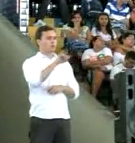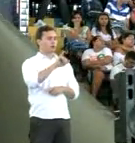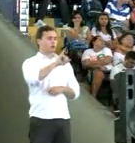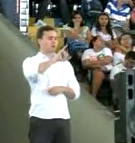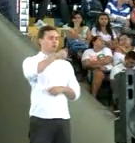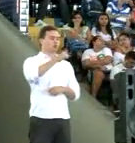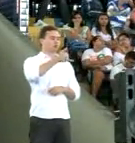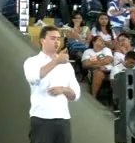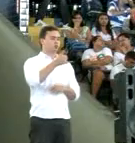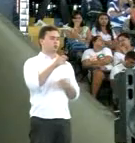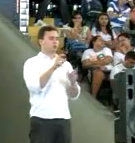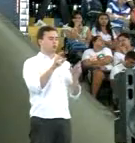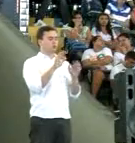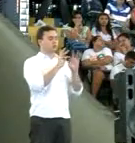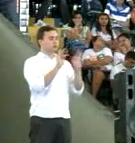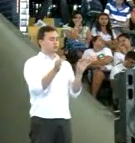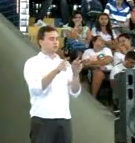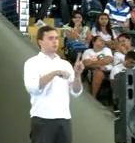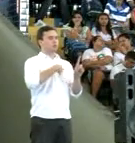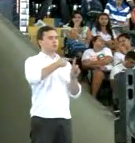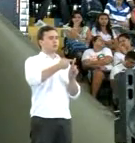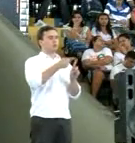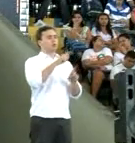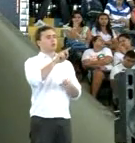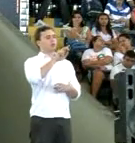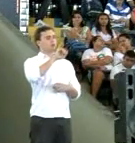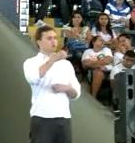juros simples, juros compostos, beleza?